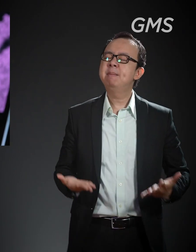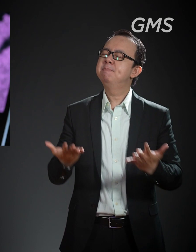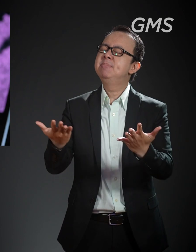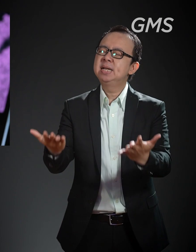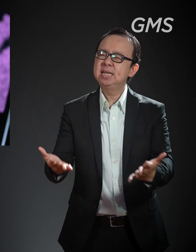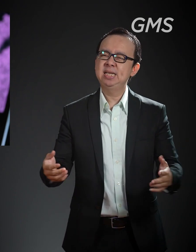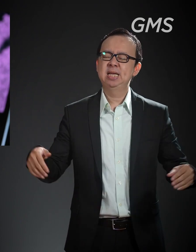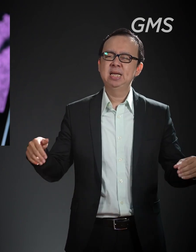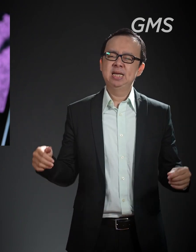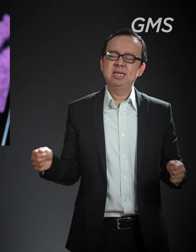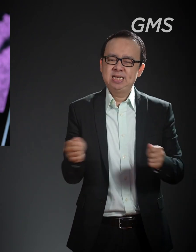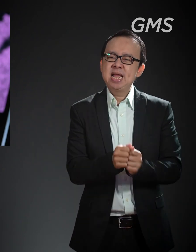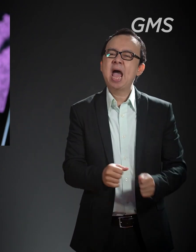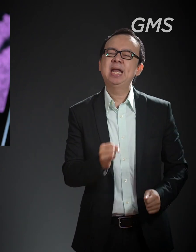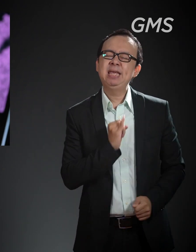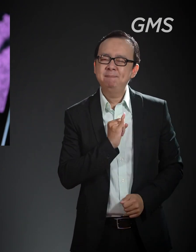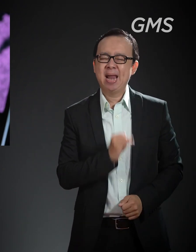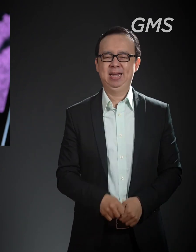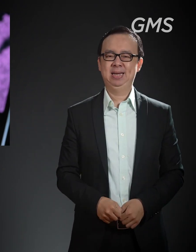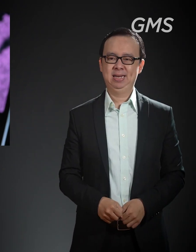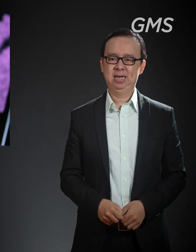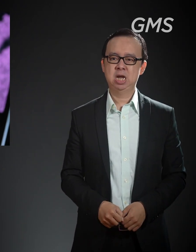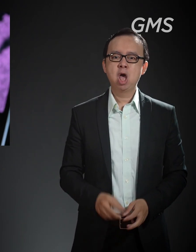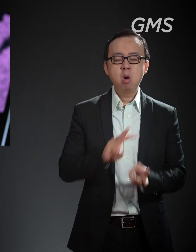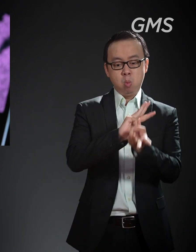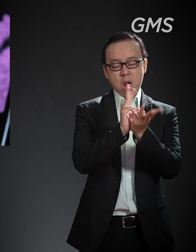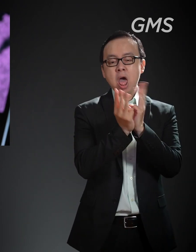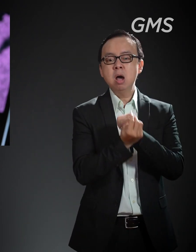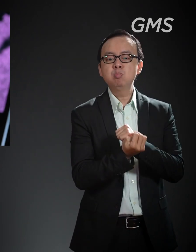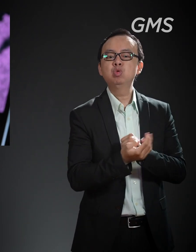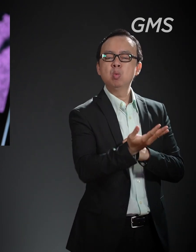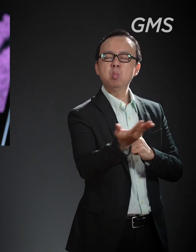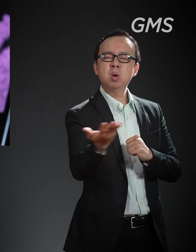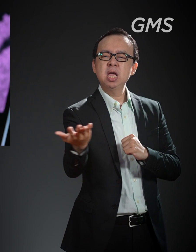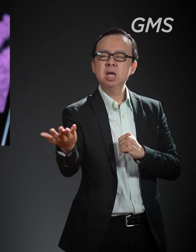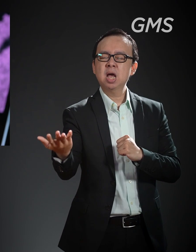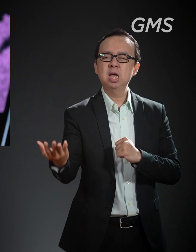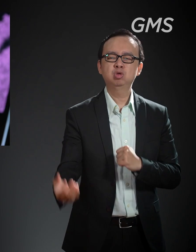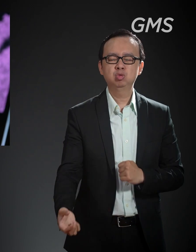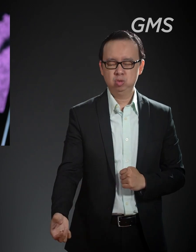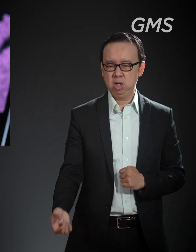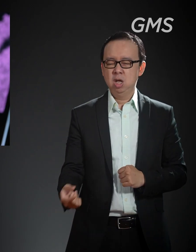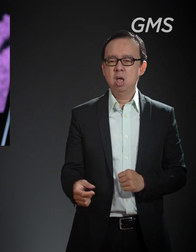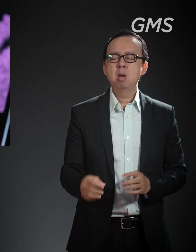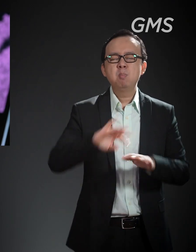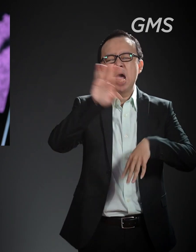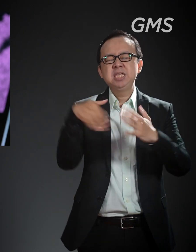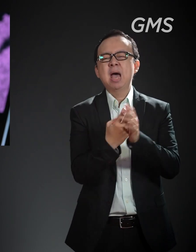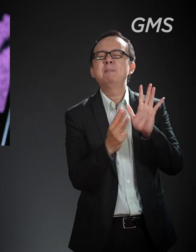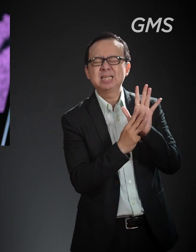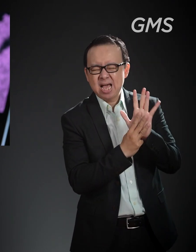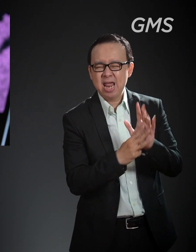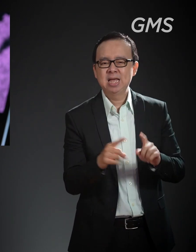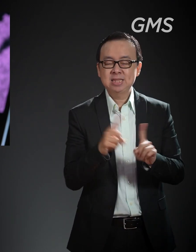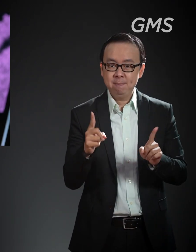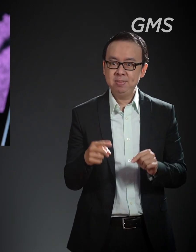depan. Sekalipun mereka sekarang masih struggling, masih mereka bergumul dalam keuangan, tapi Tuhan jelas-jelas memelihara jemaat ini.